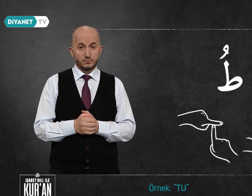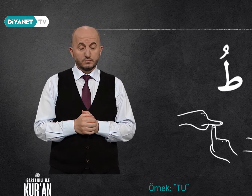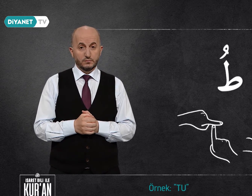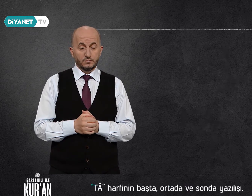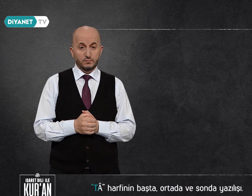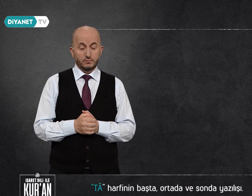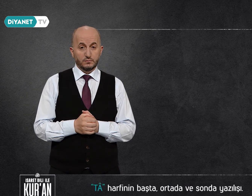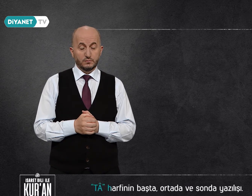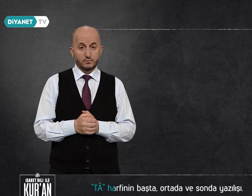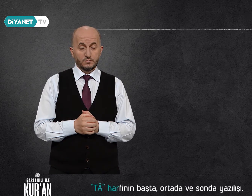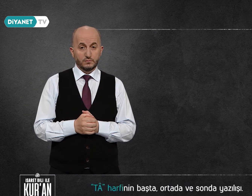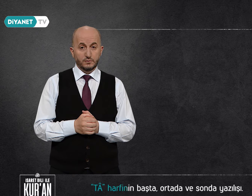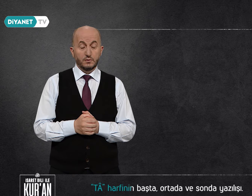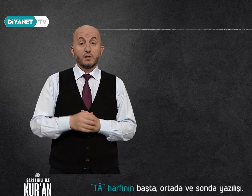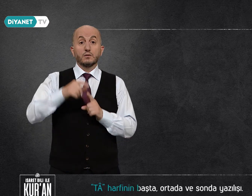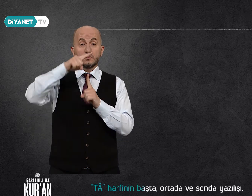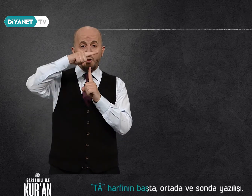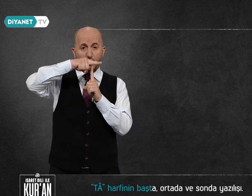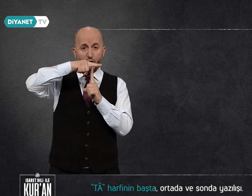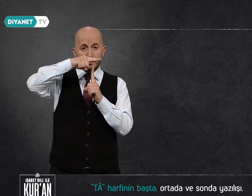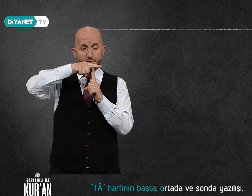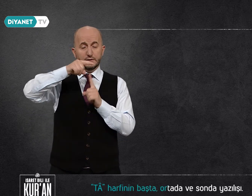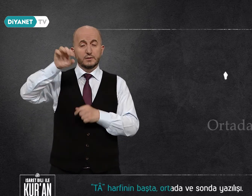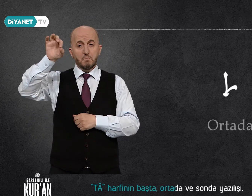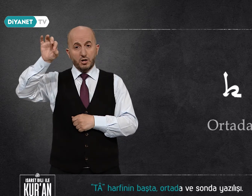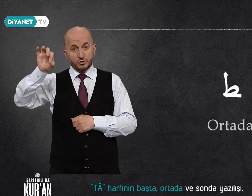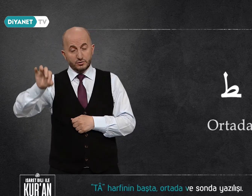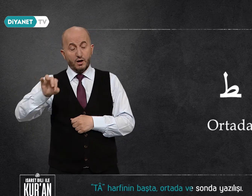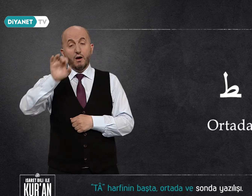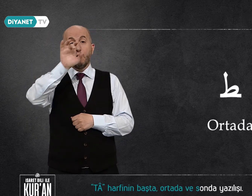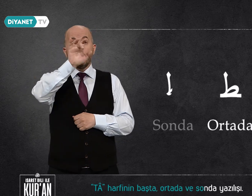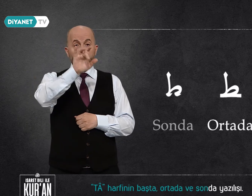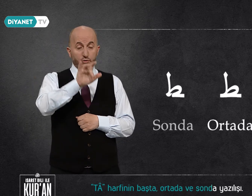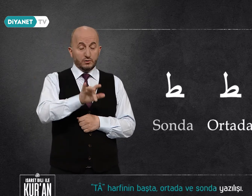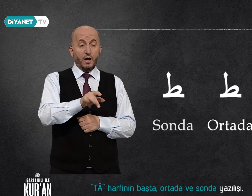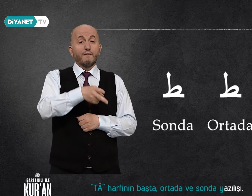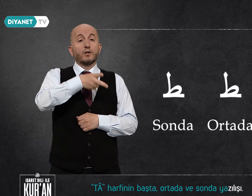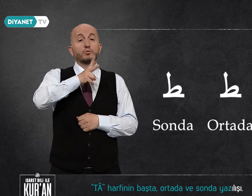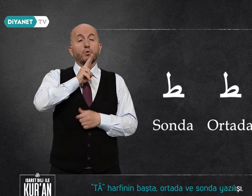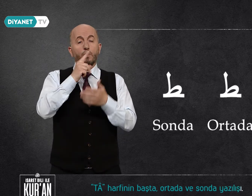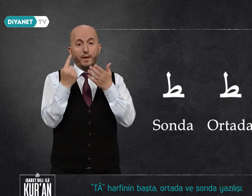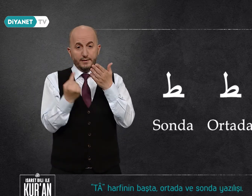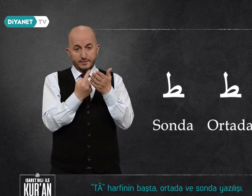O harfinin başta ortada ve sonda yazılışı